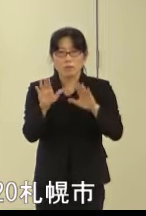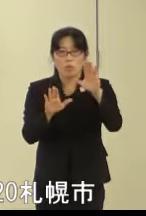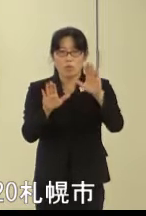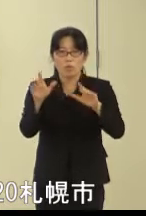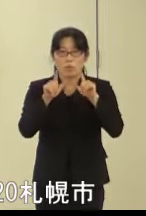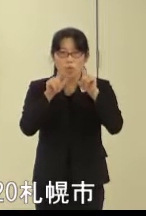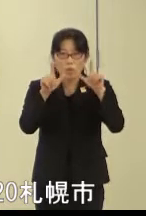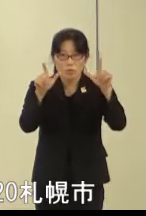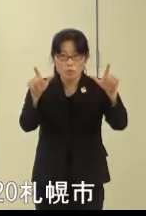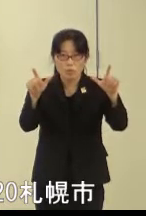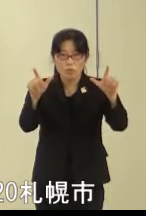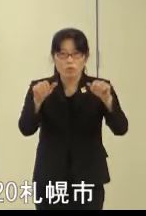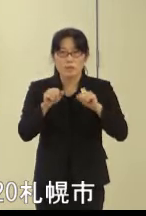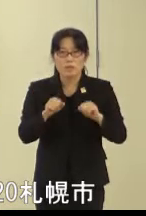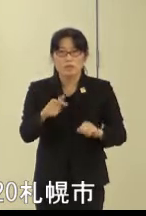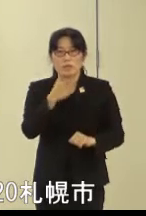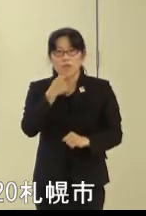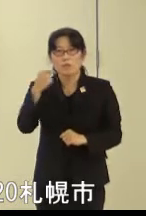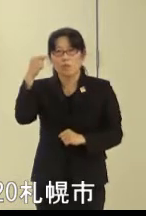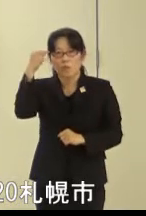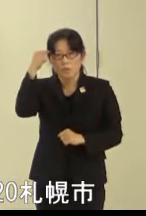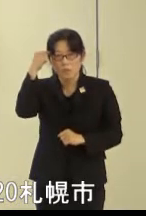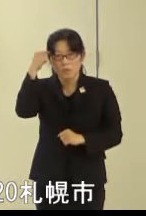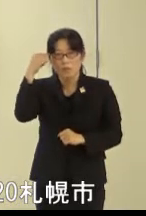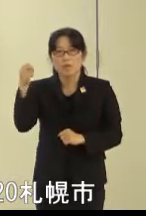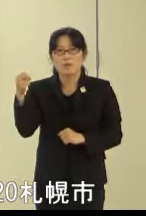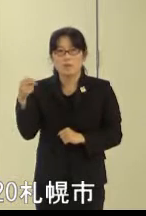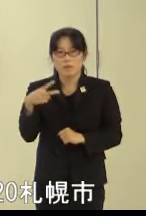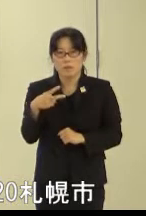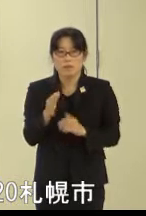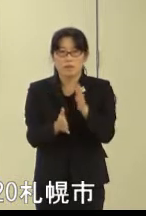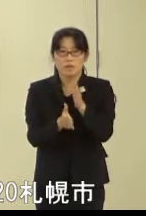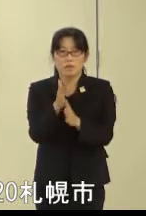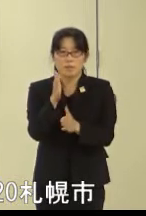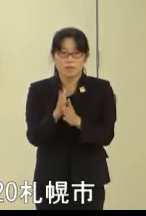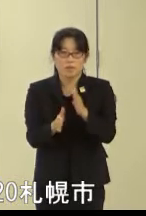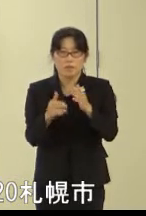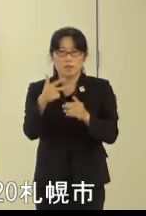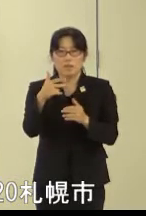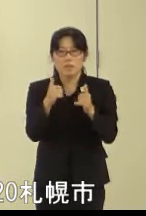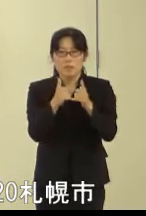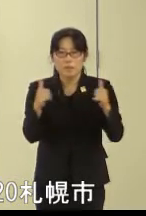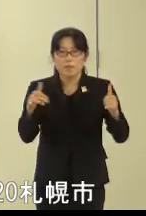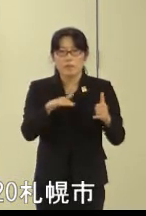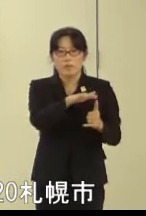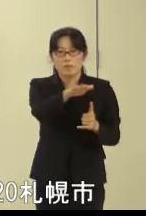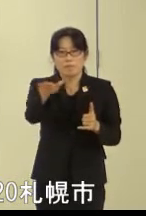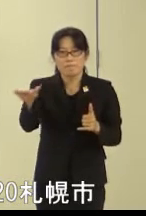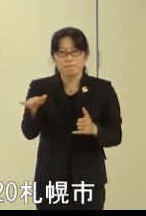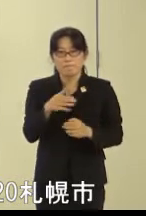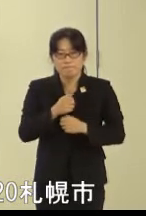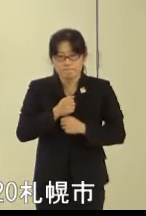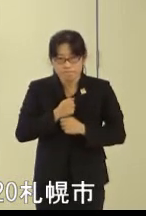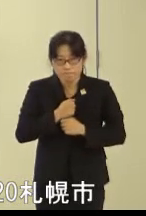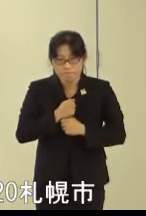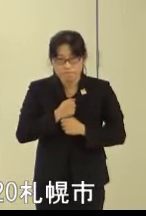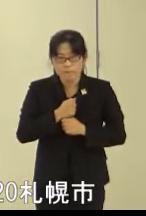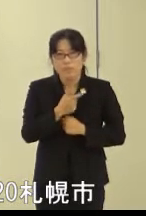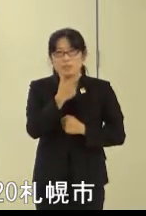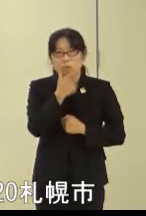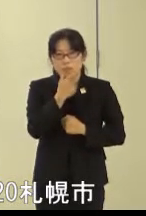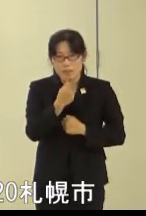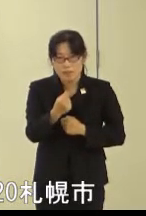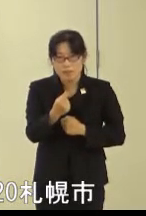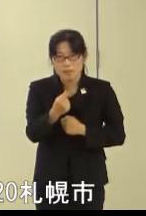をさせて頂きますと共に改めて市民の皆さまにご注意をいただきたい点を